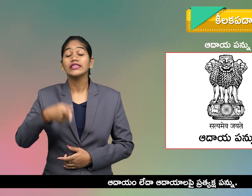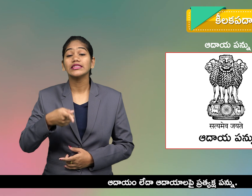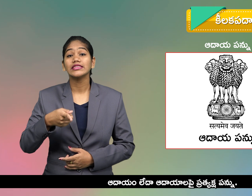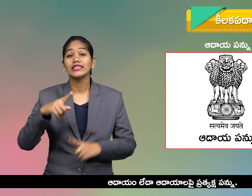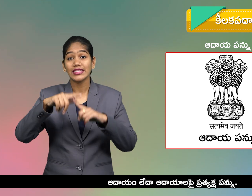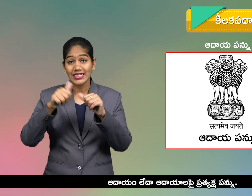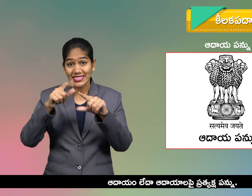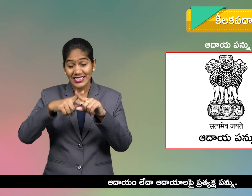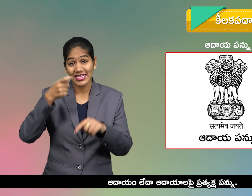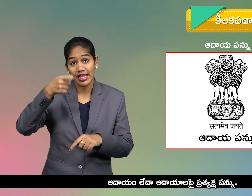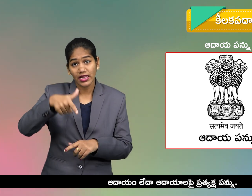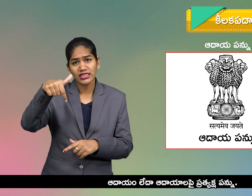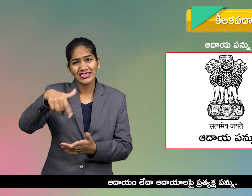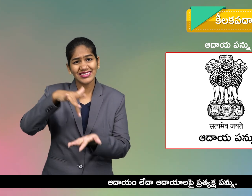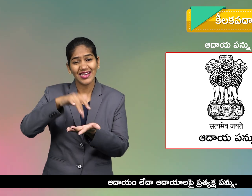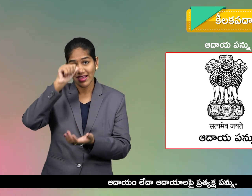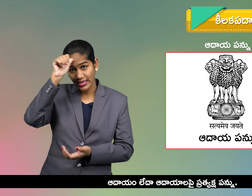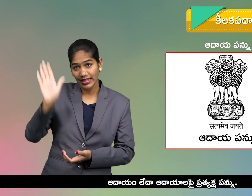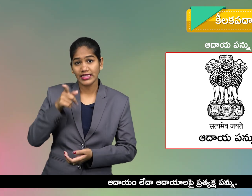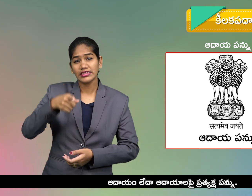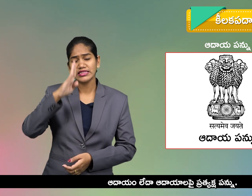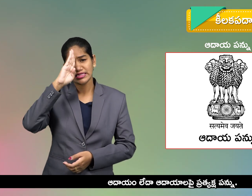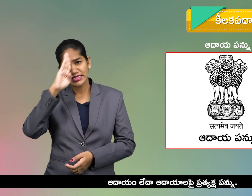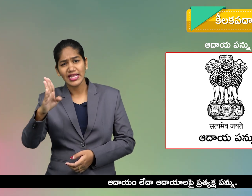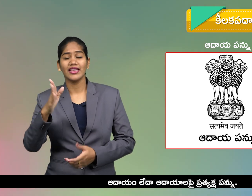లేదా ఆదాయాలపై ప్రత్యక్ష పన్ను.